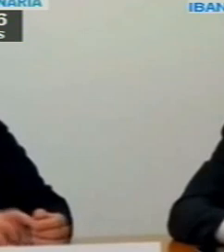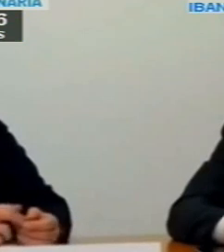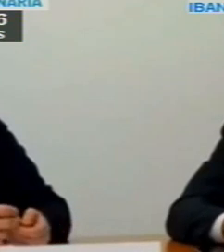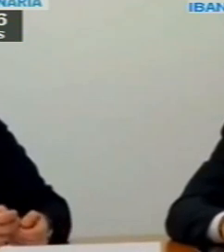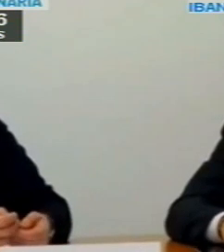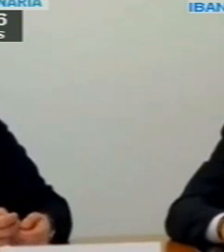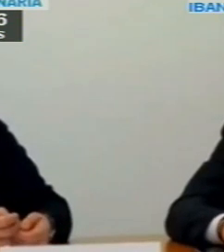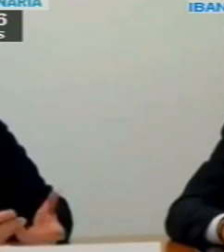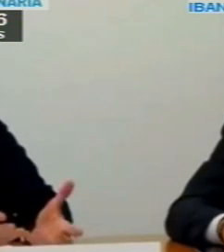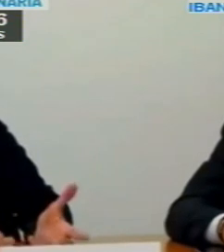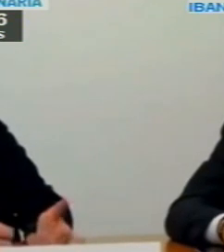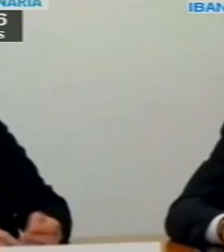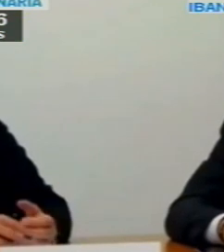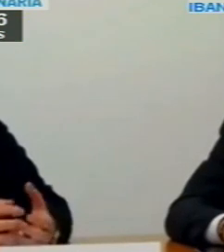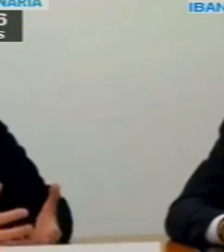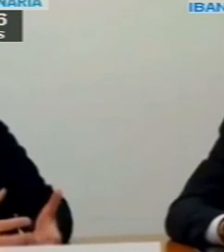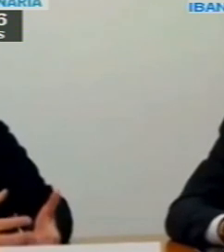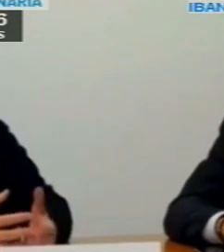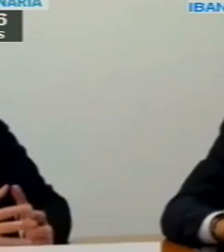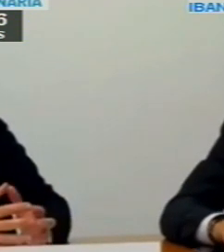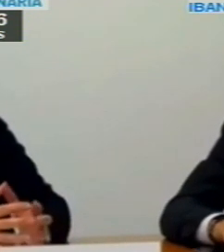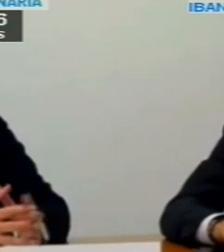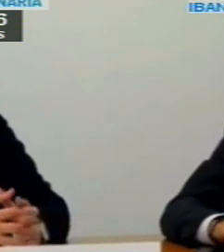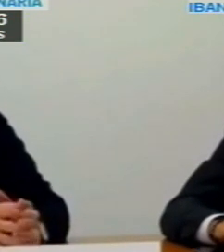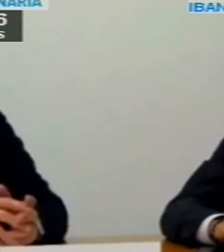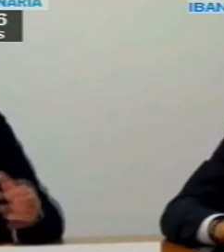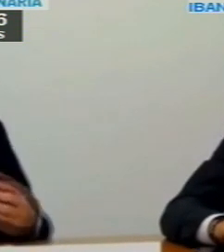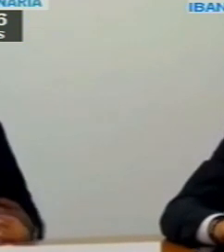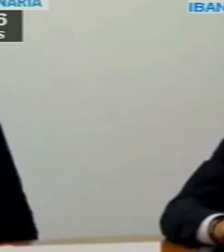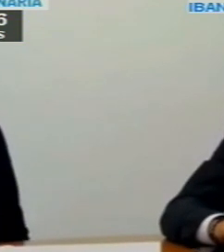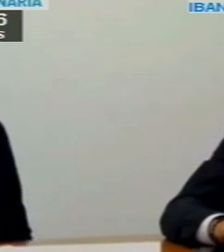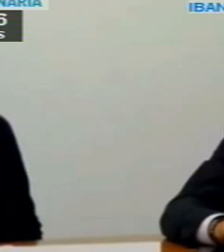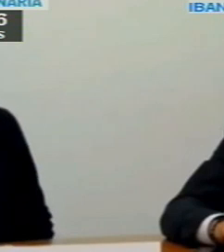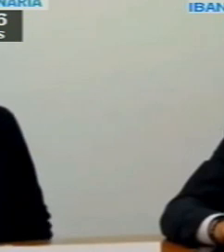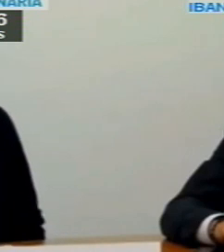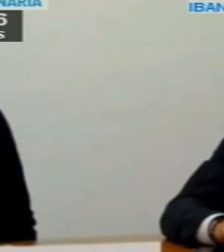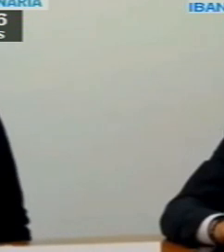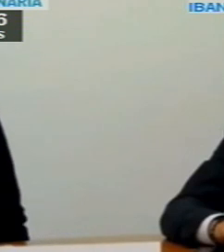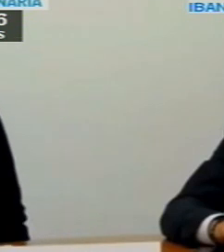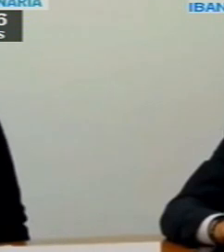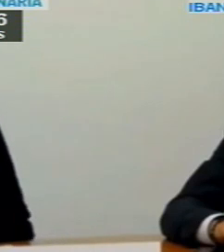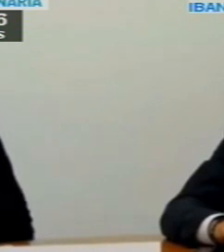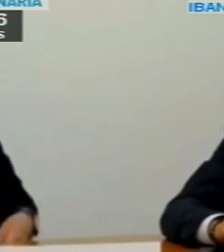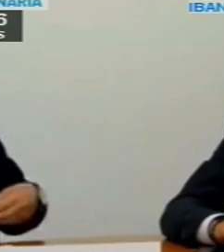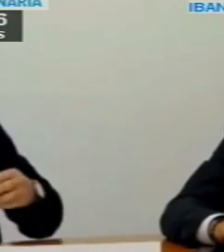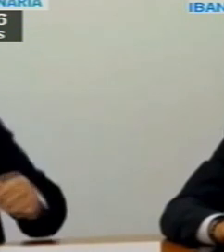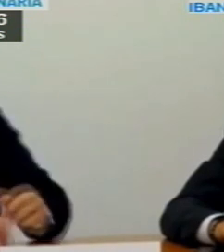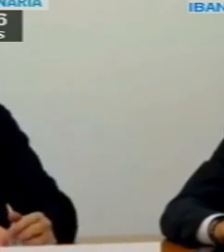dovrebbe essere l'oncologia. Noi stiamo lavorando per riportare a Schiavonia l'attività oncologica che oggi è